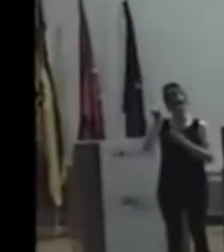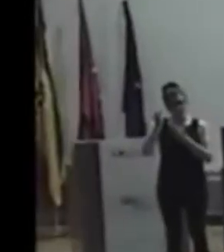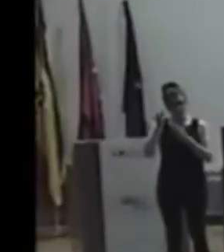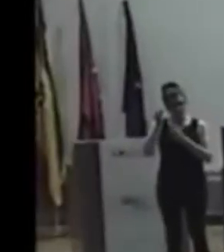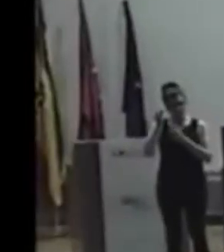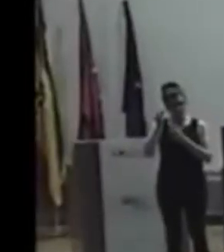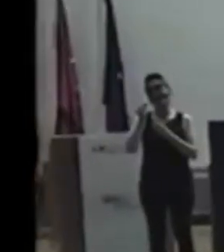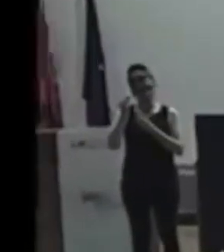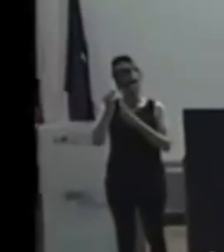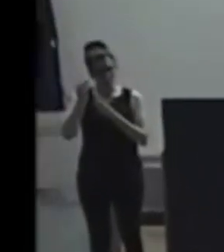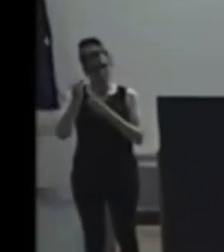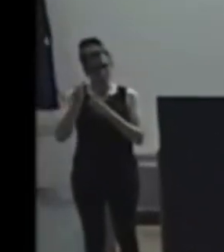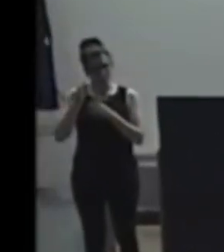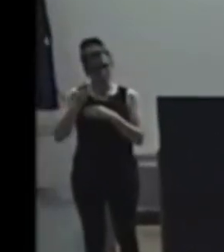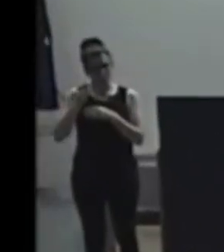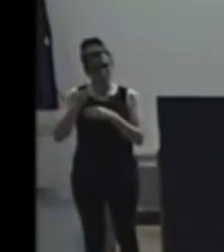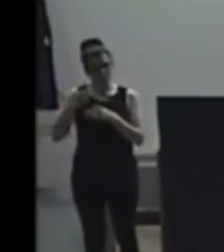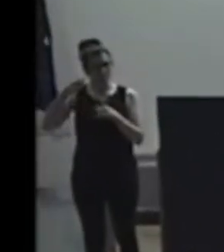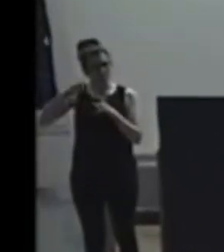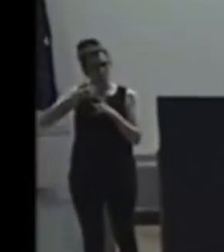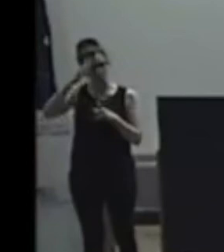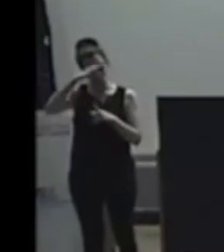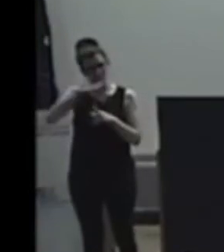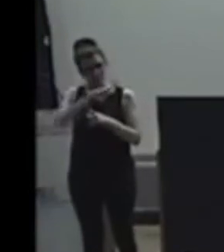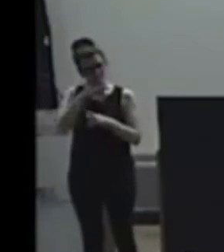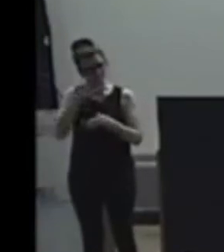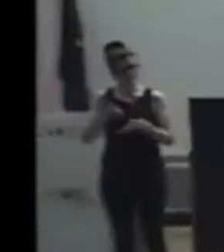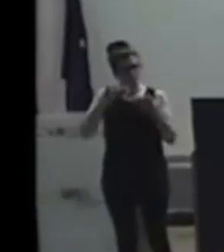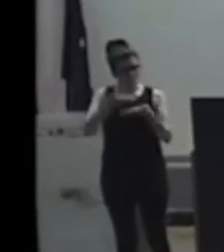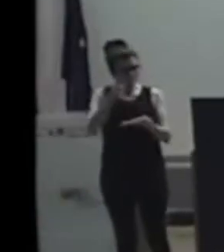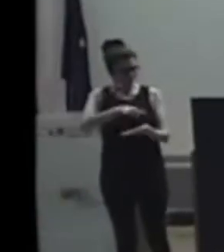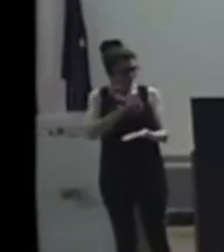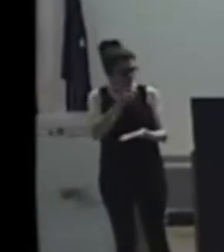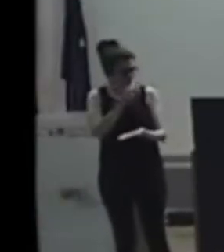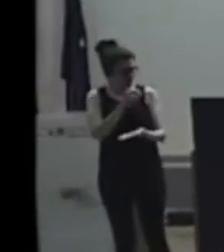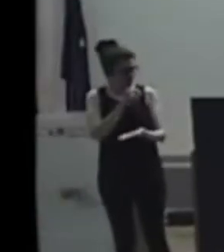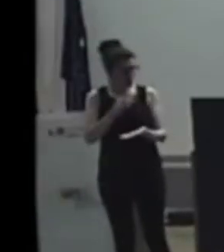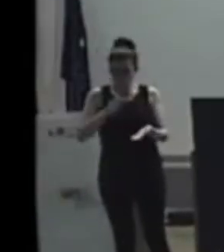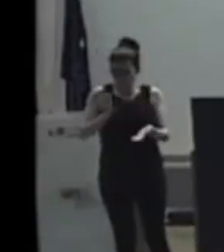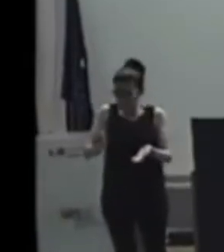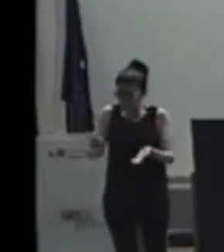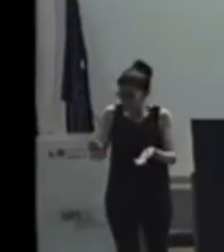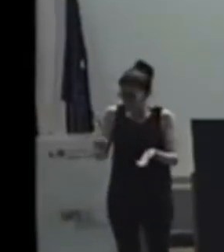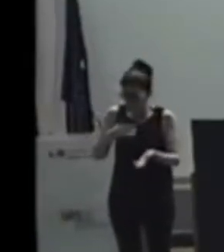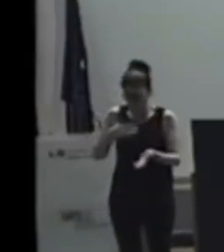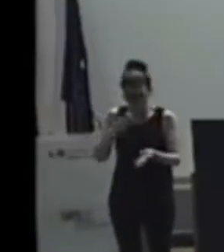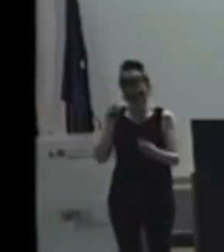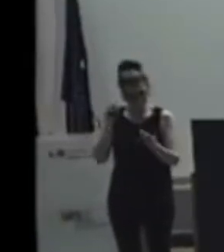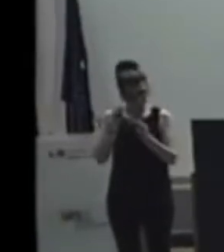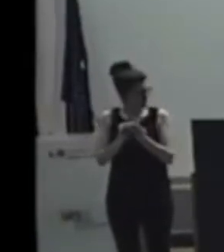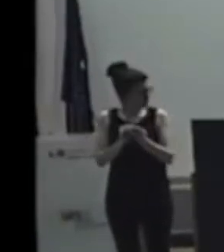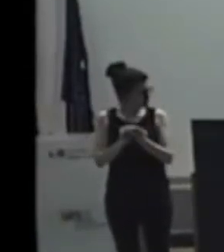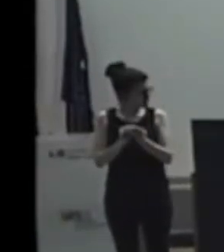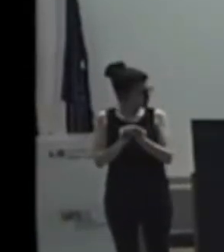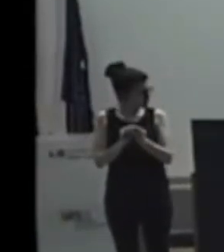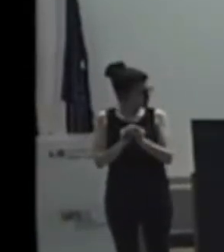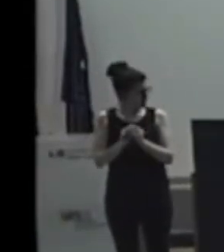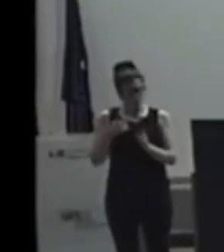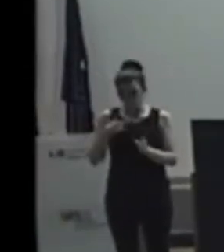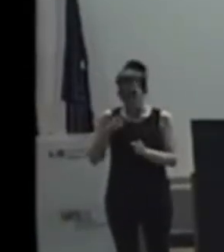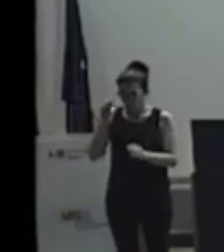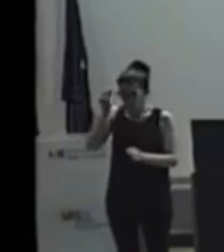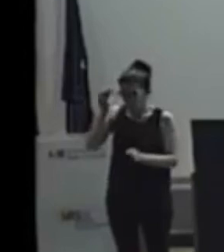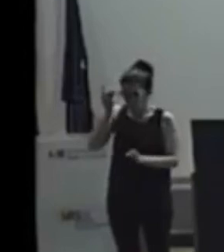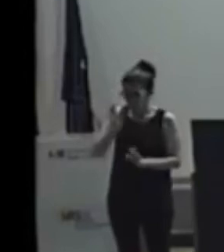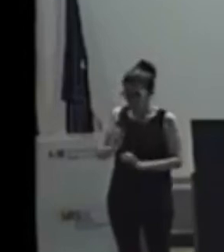que sea por ayudar un poco a los padres. No, que no digo, por eso yo creo que es, en absoluto, No, en absoluto. Yo también creo, es